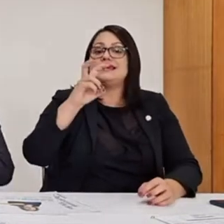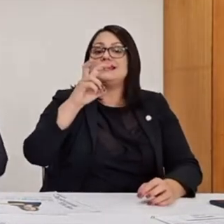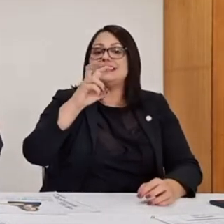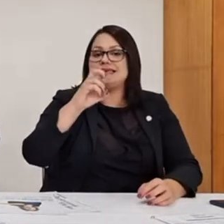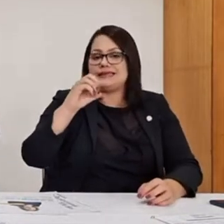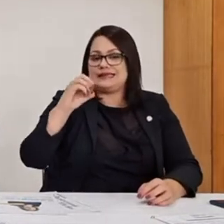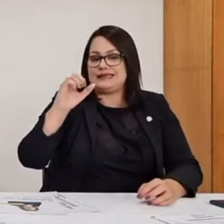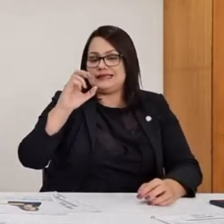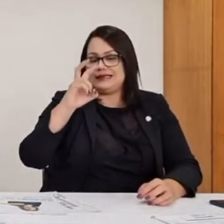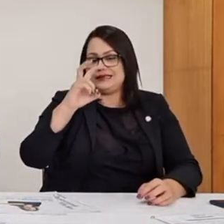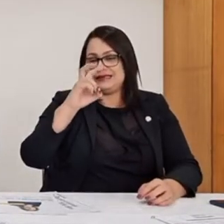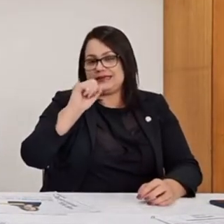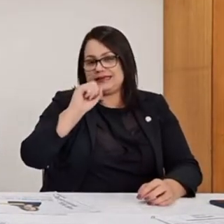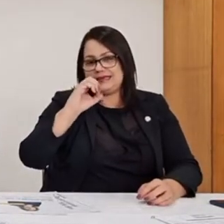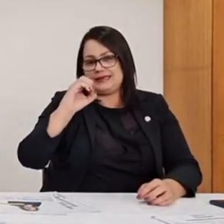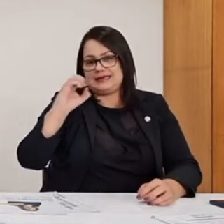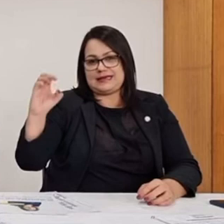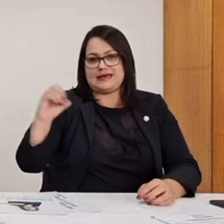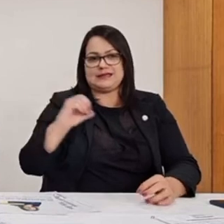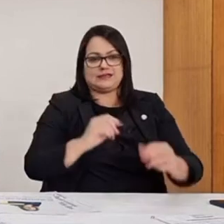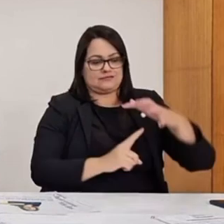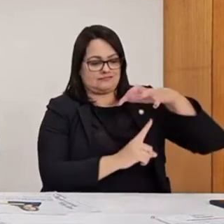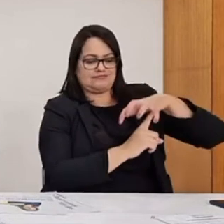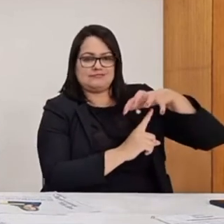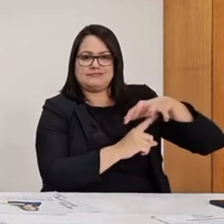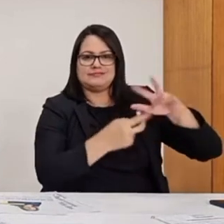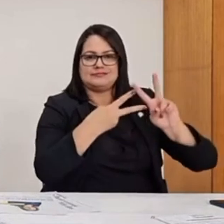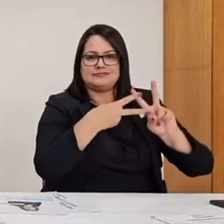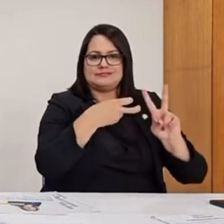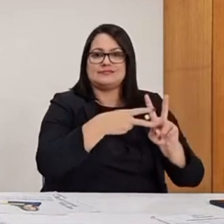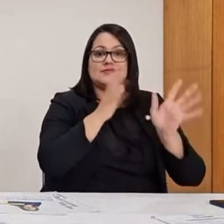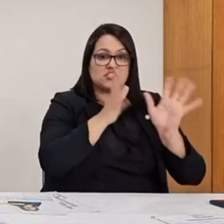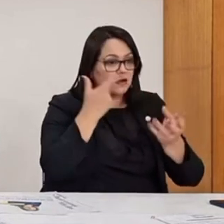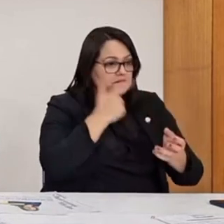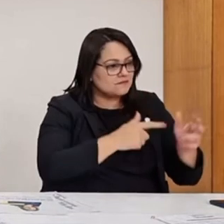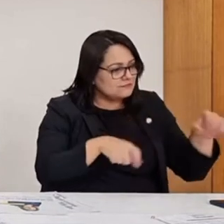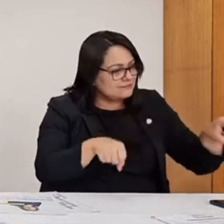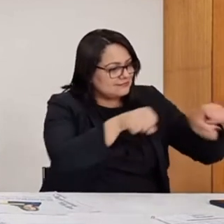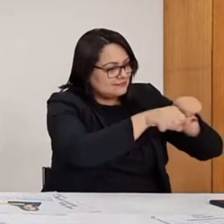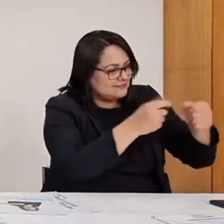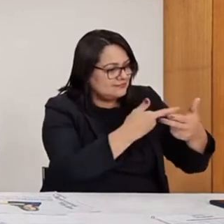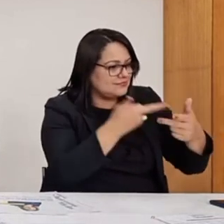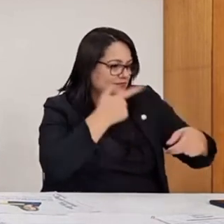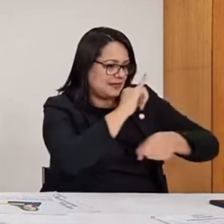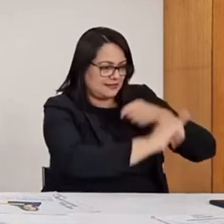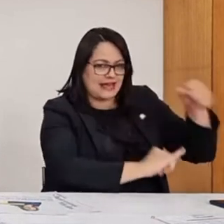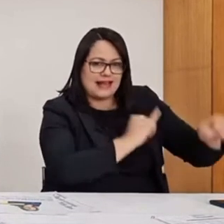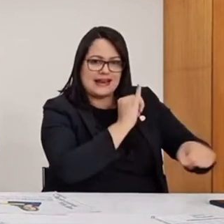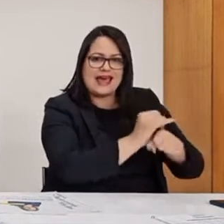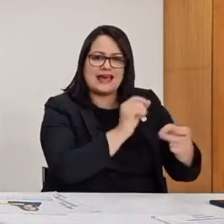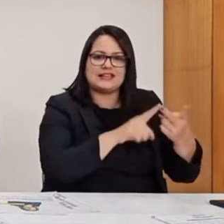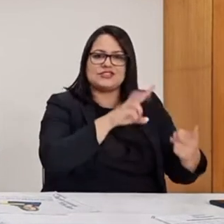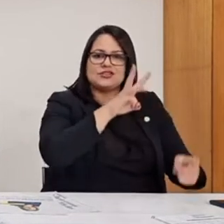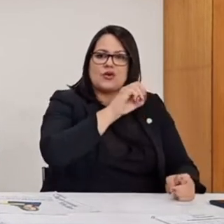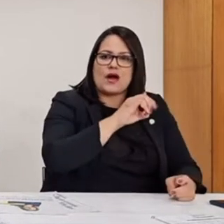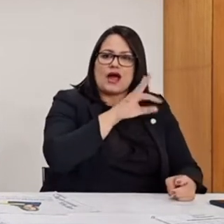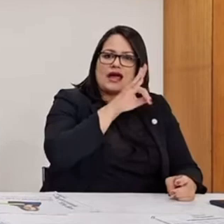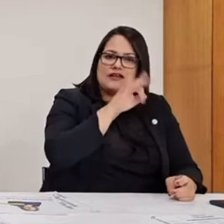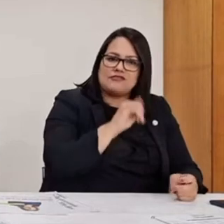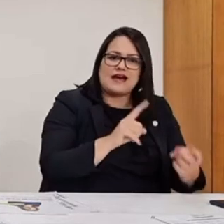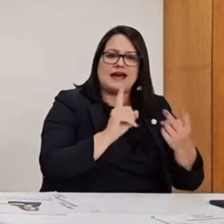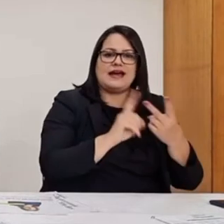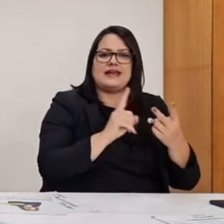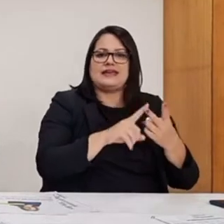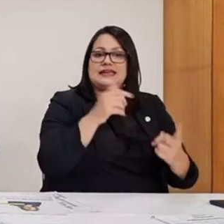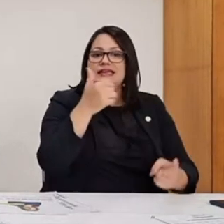indígenas, presidente, igual a essas duas que a gente mandou, que já receberam internet, o sinal de Wi-Fi. Já são mais de 10 mil escolas, são 15